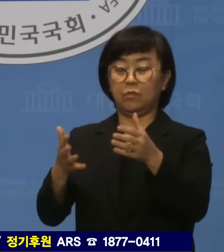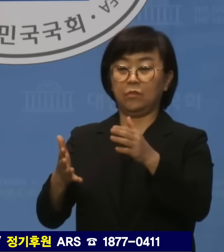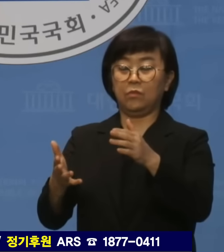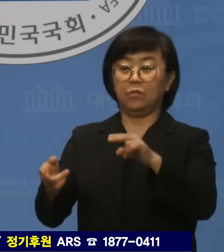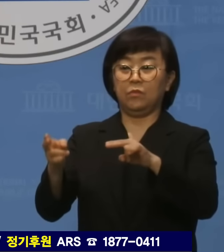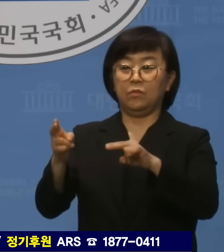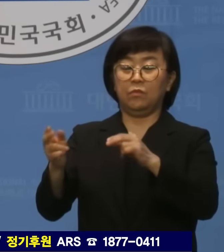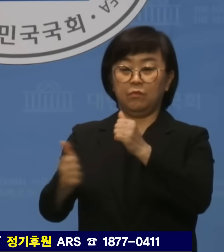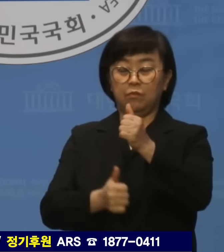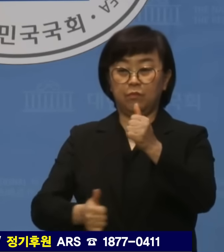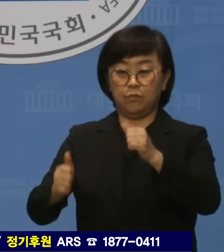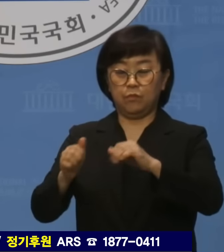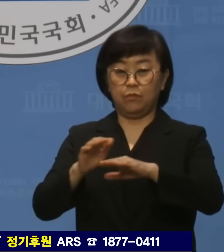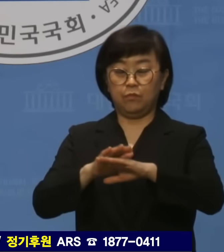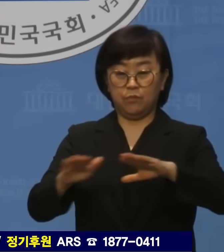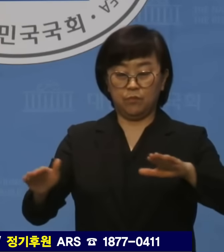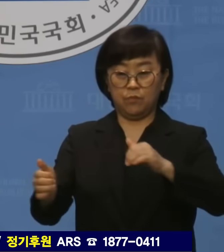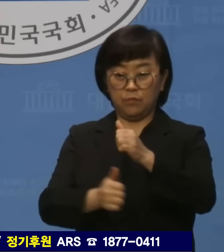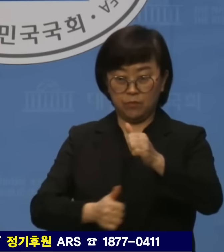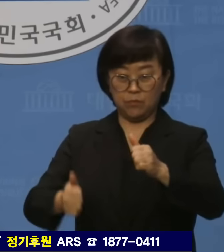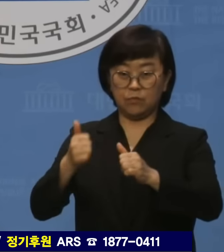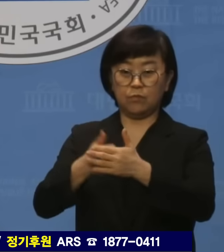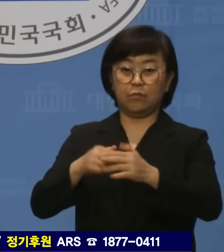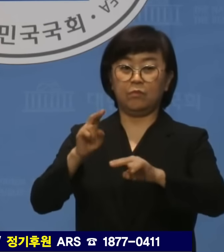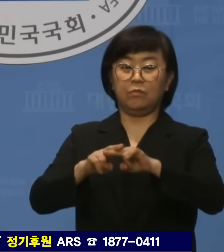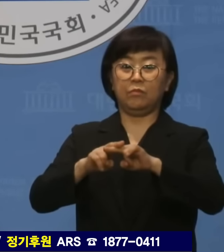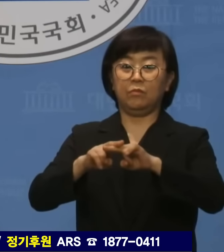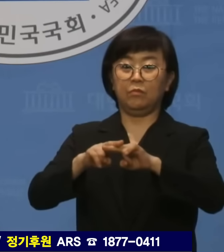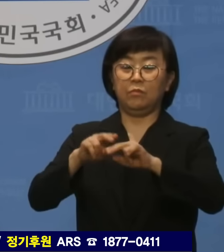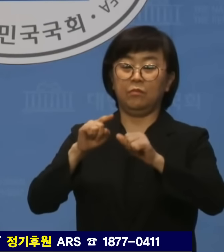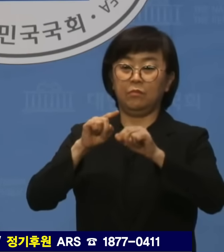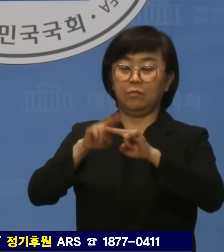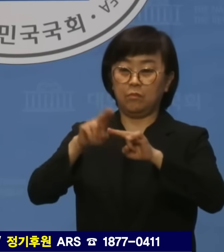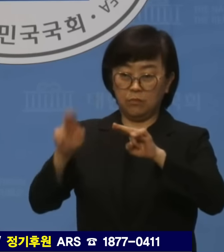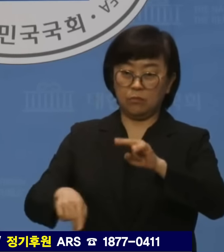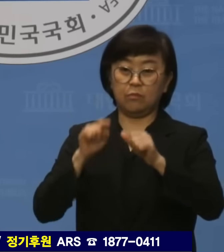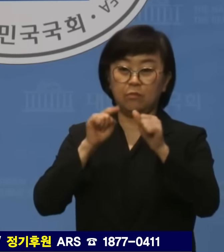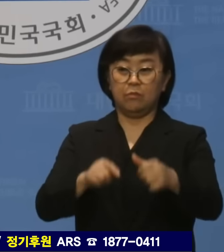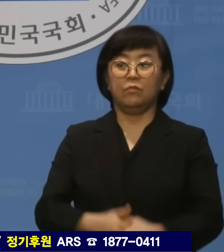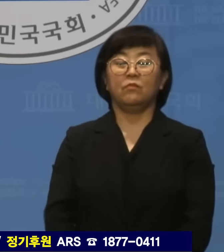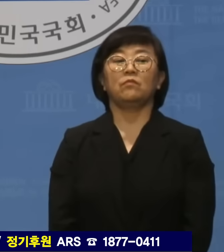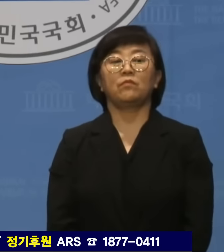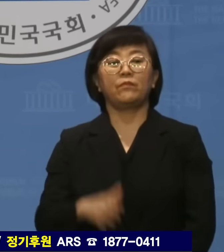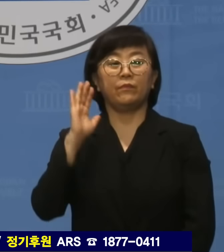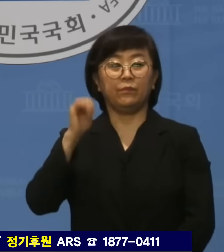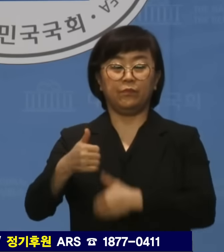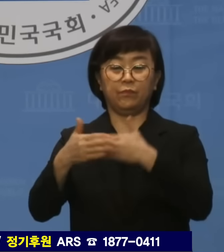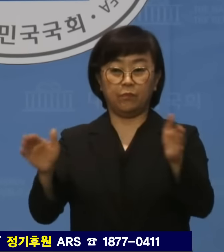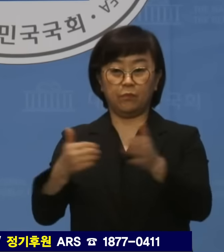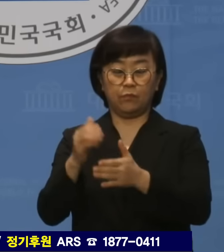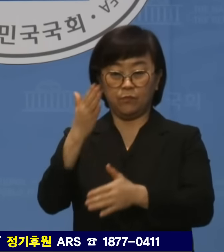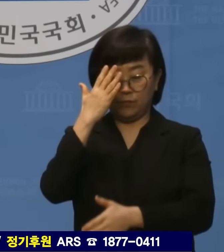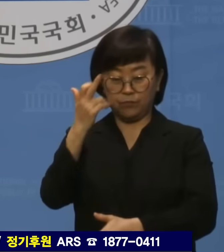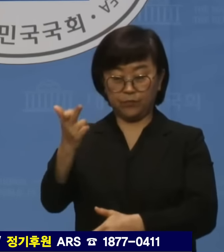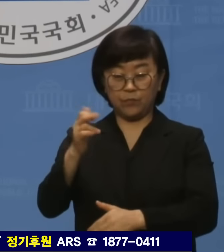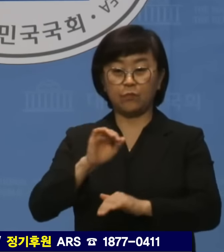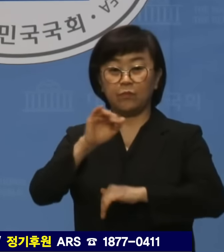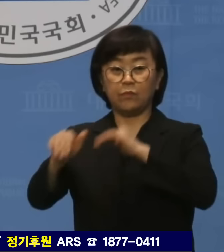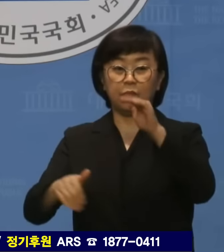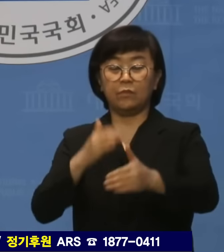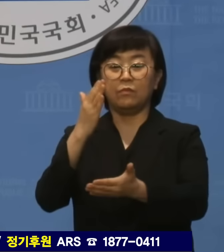위원장을 끌어내리려 했다는 황당 황당 무기한 소식이 들려왔습니다 대통령실은 용산이 관여할